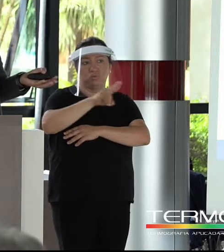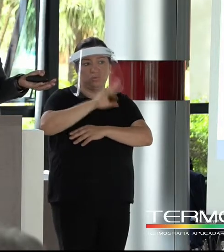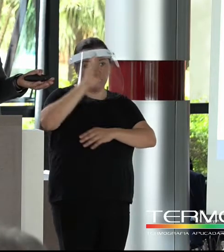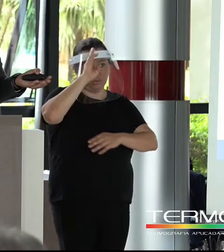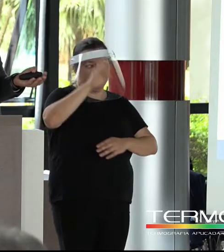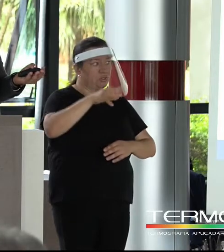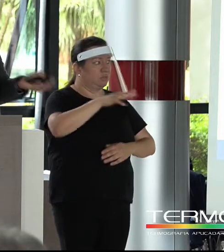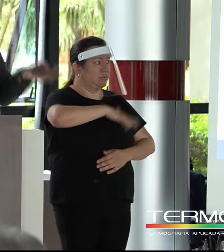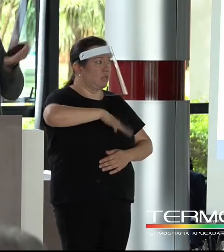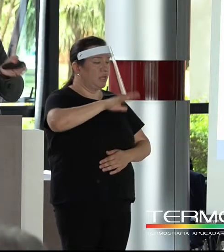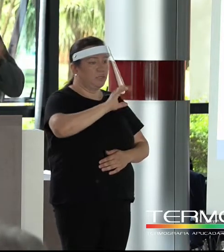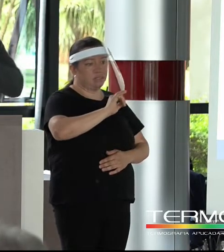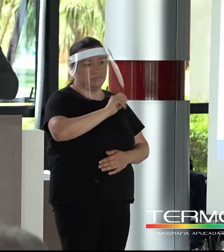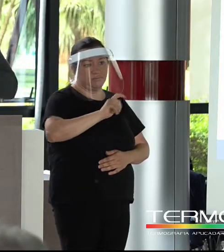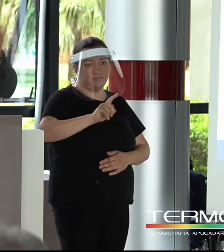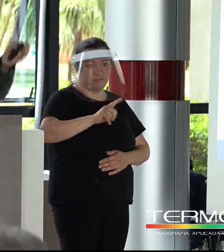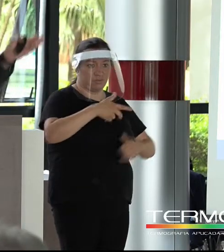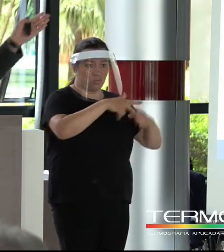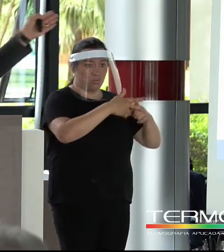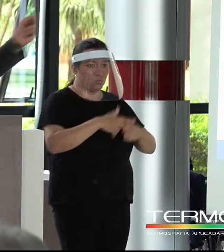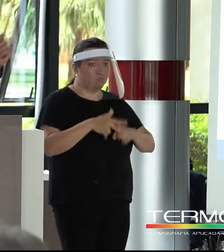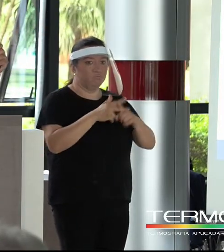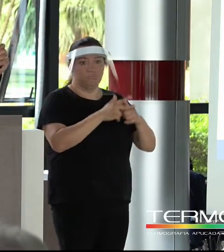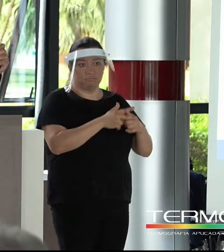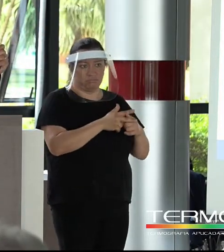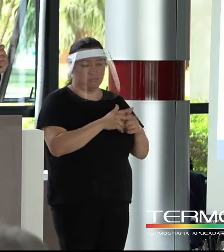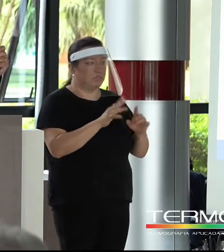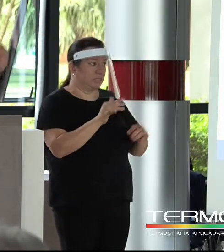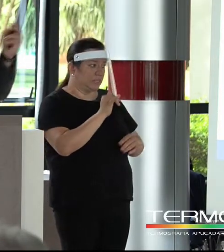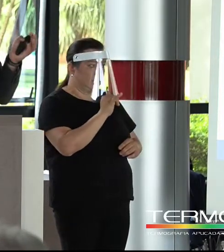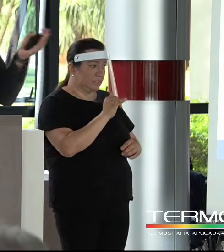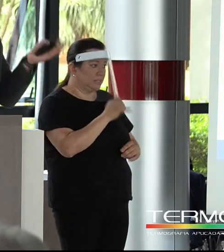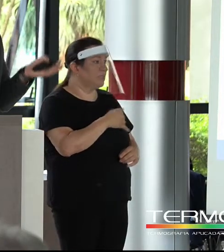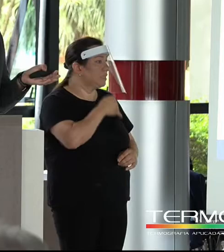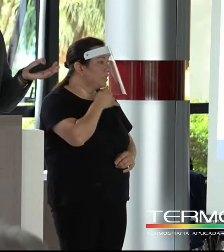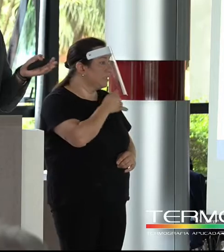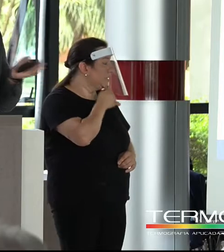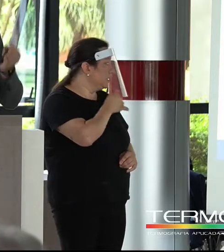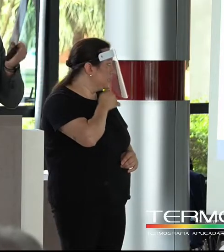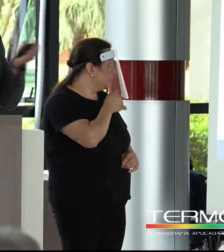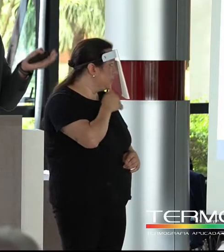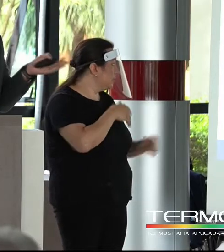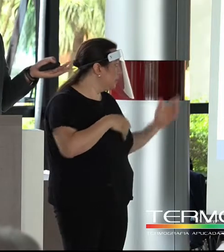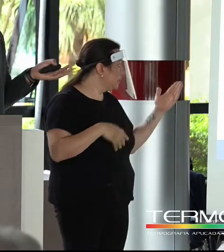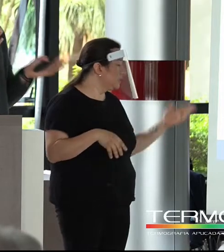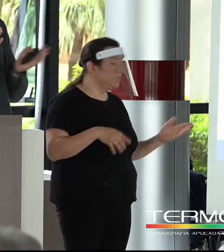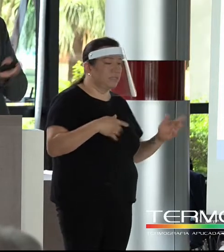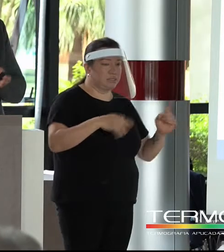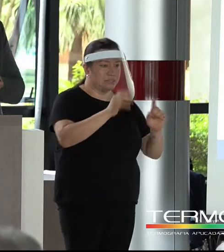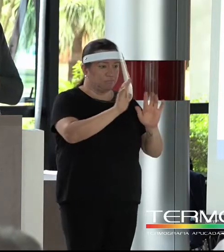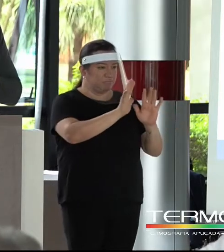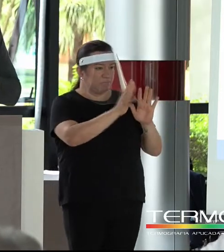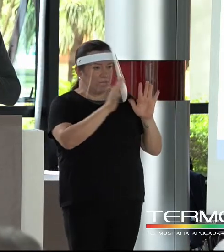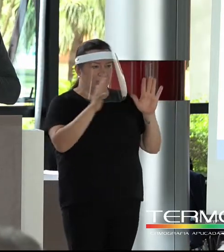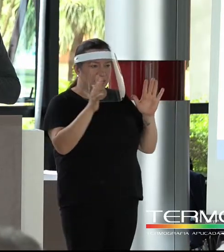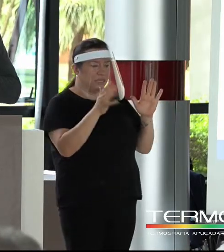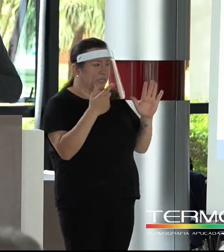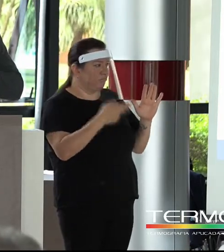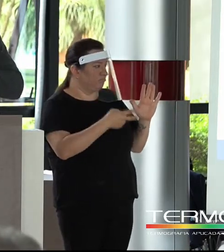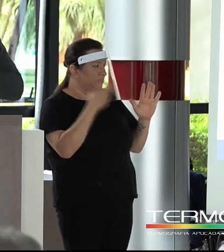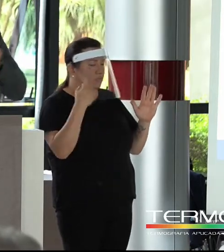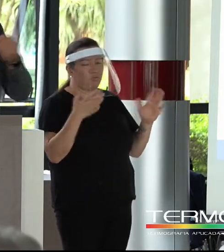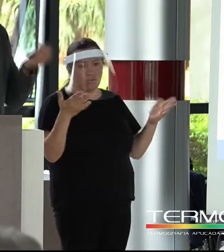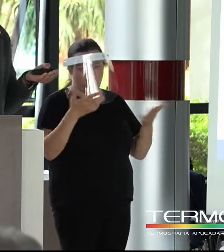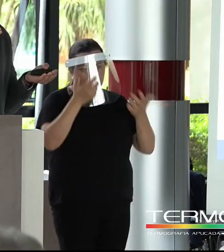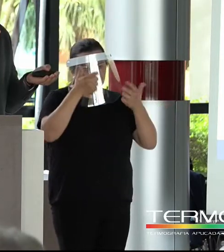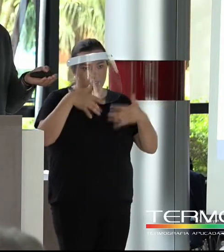área civil. São coisas que a gente faz. Por exemplo, a temperatura refletida, temperatura aparente refletida, não vou entrar no mérito aqui hoje,